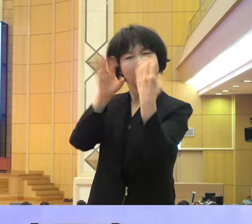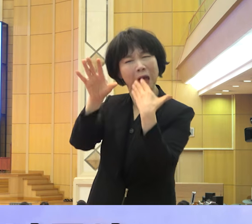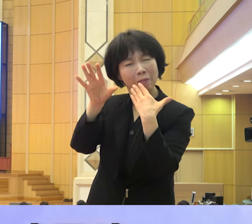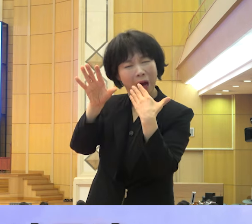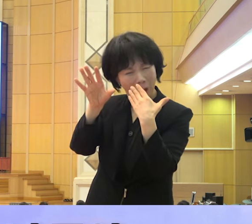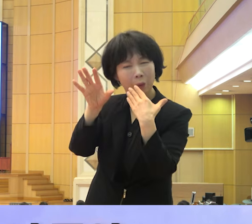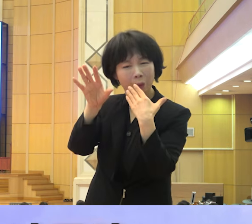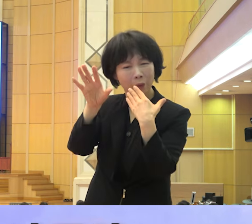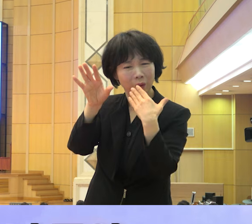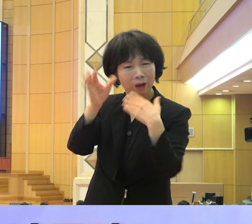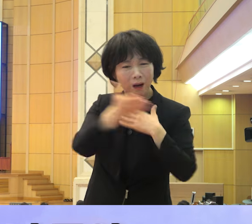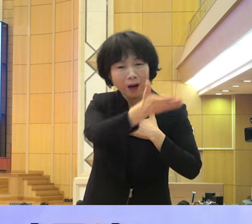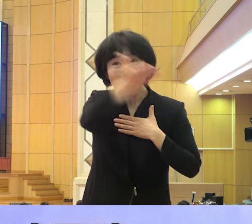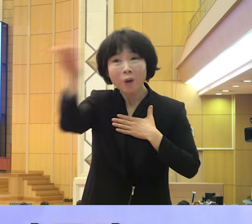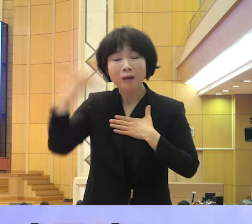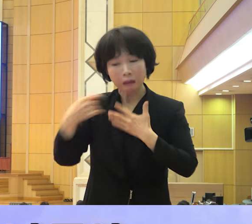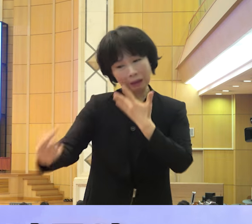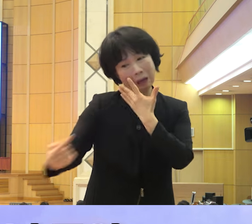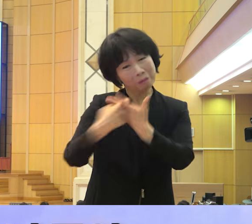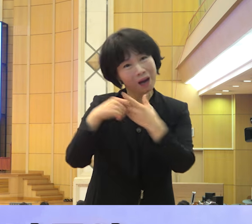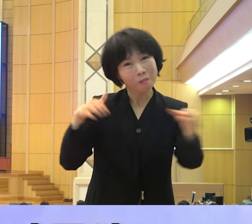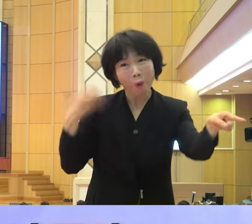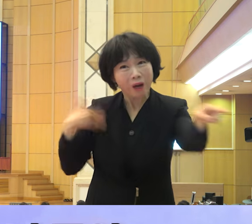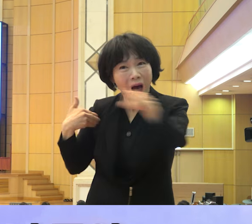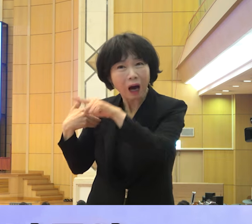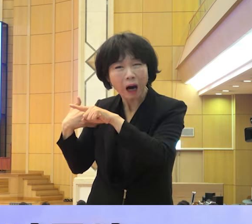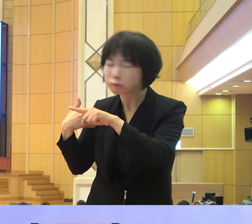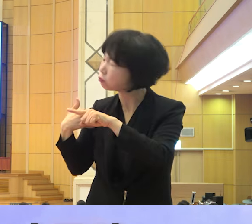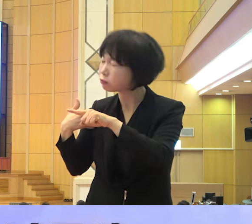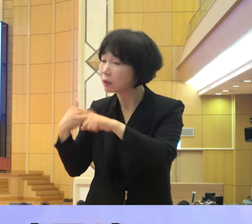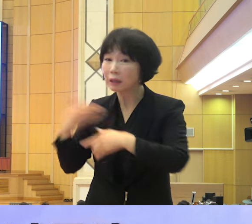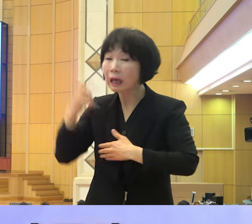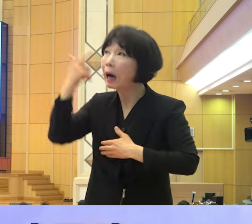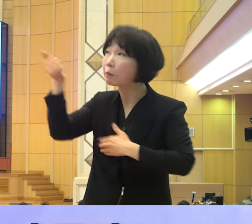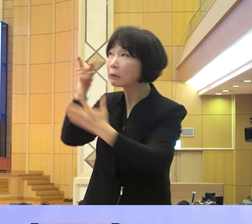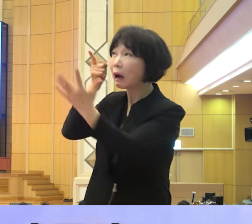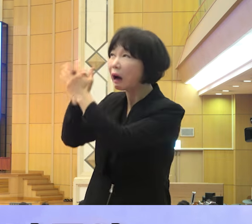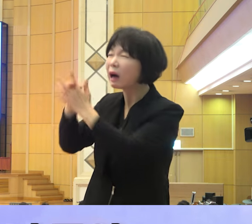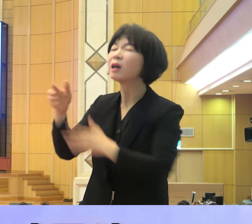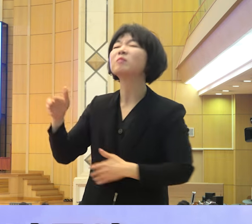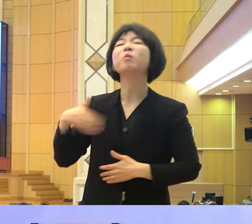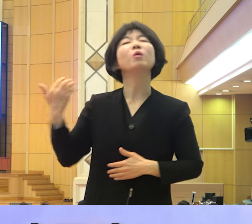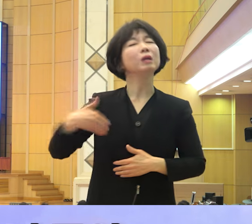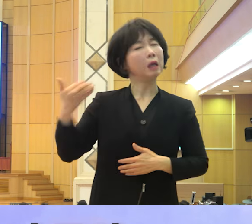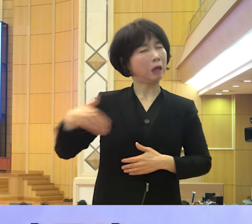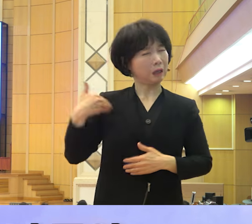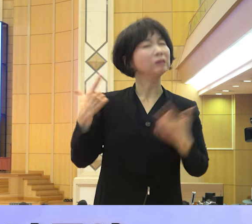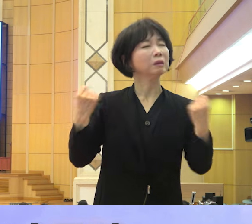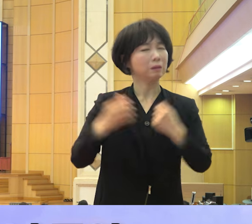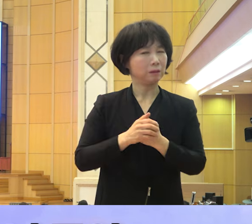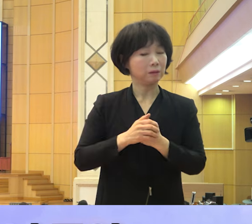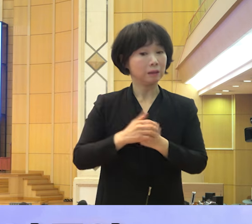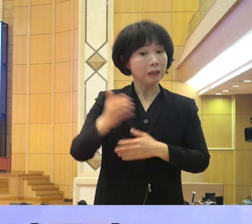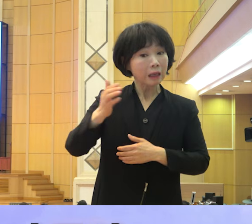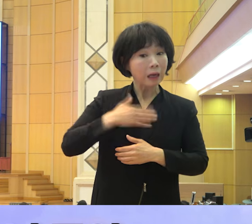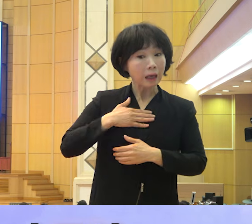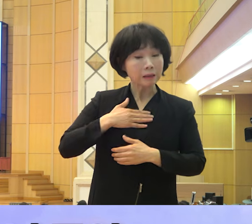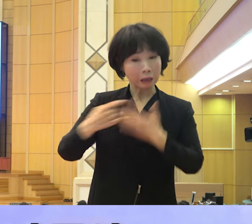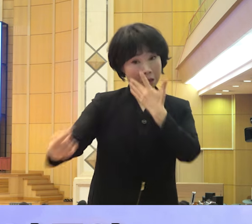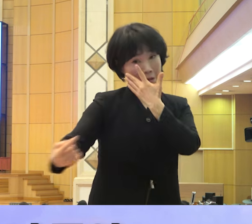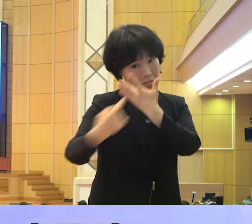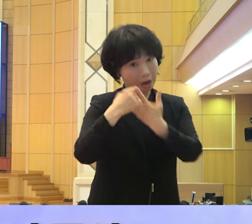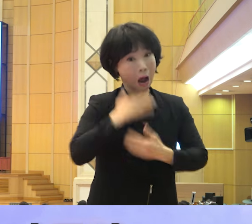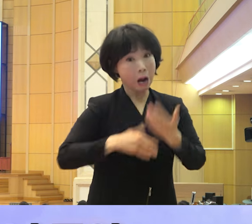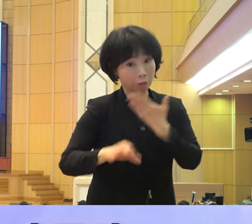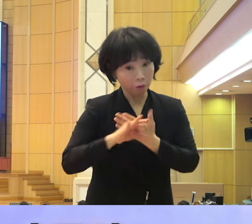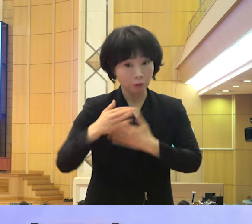대답하시되 너희는 나를 알지 못하고 내 아버지도 알지 못하는도다. 나를